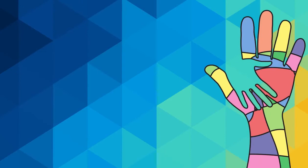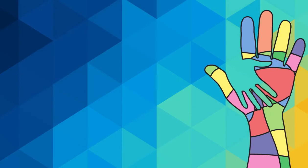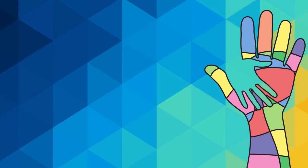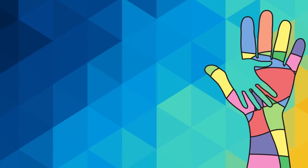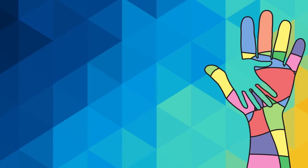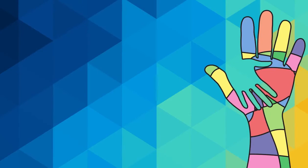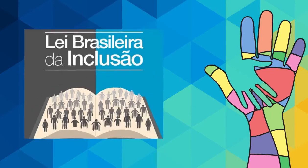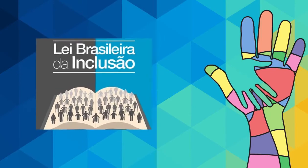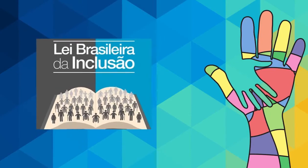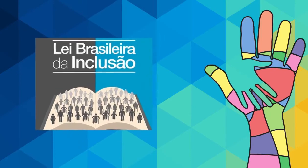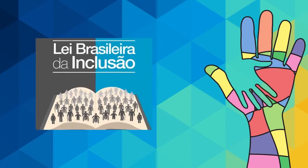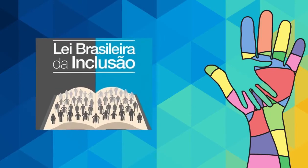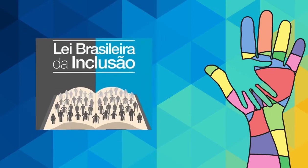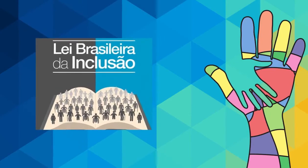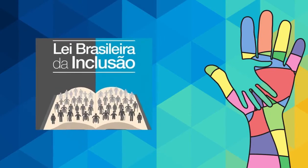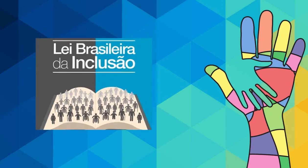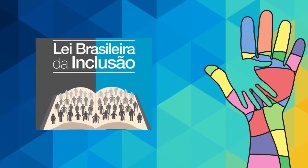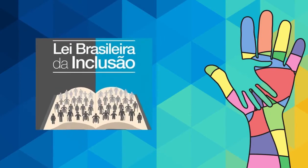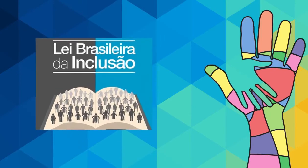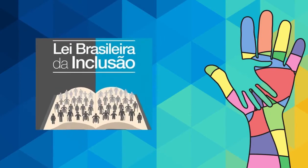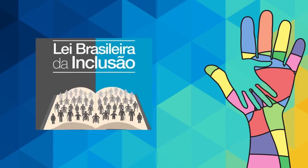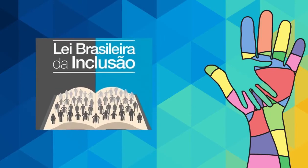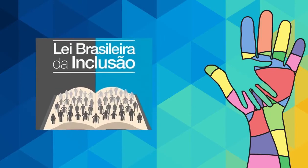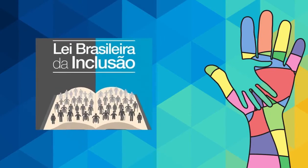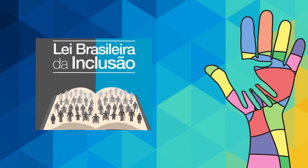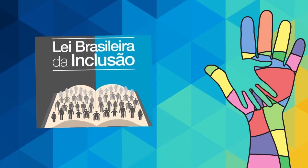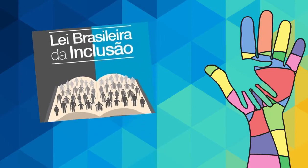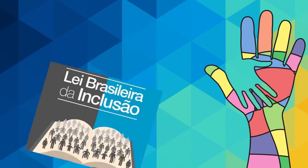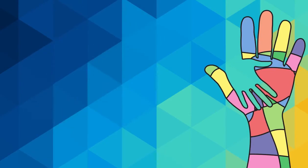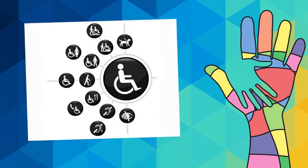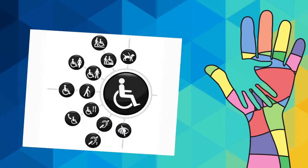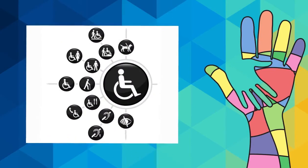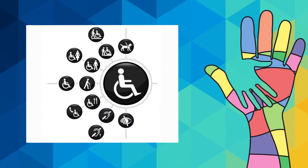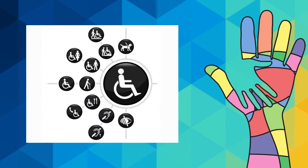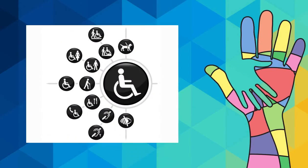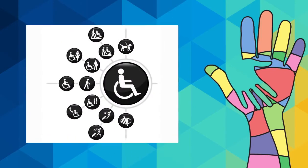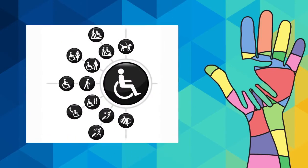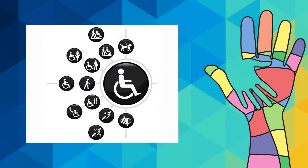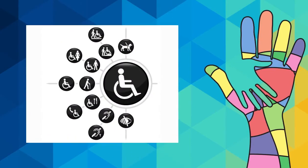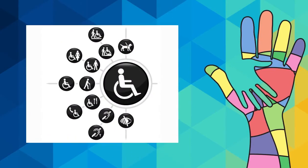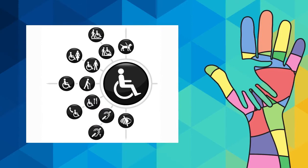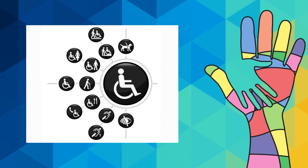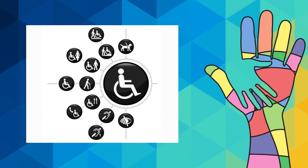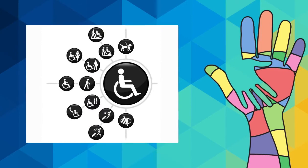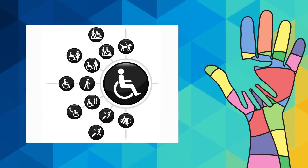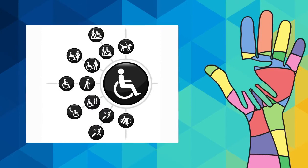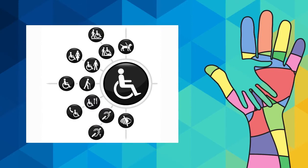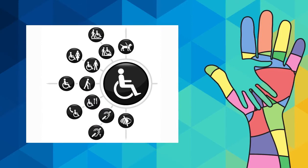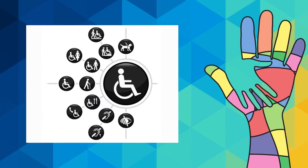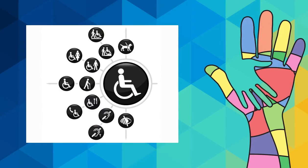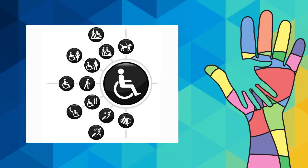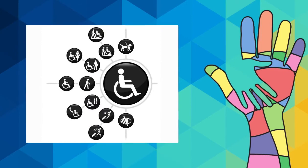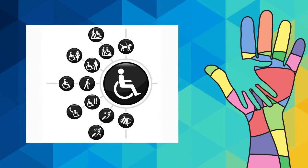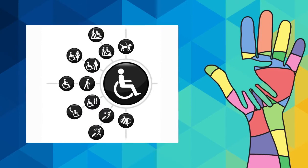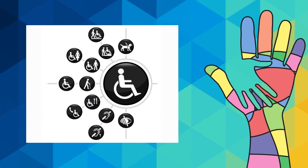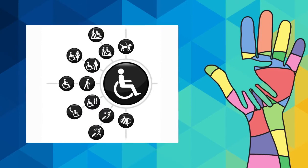A Lei Brasileira da Inclusão, que garante às pessoas com deficiência o exercício de seus direitos em todas as esferas